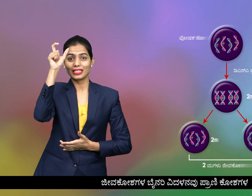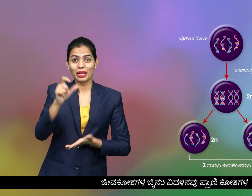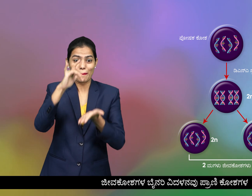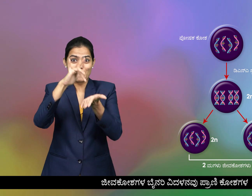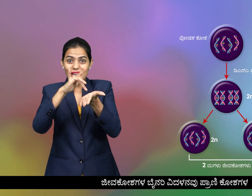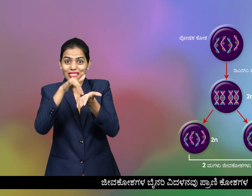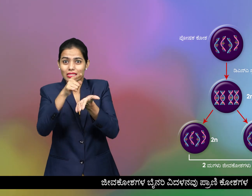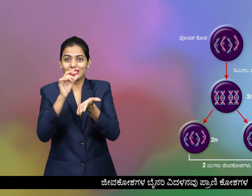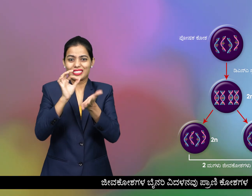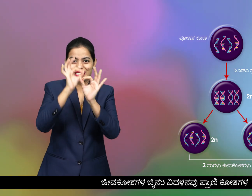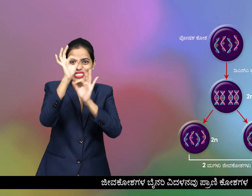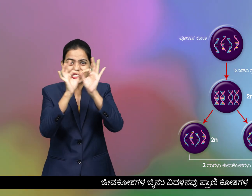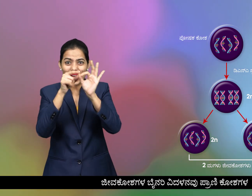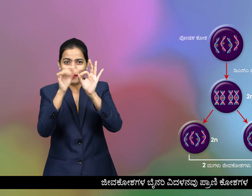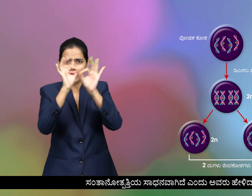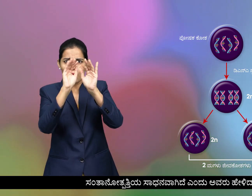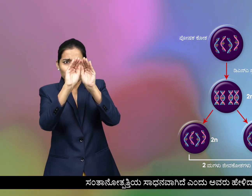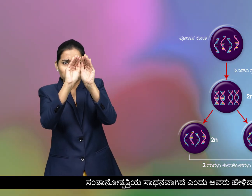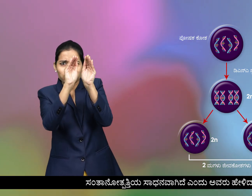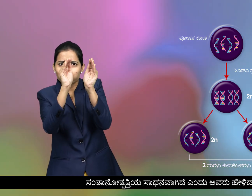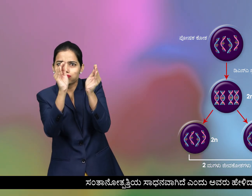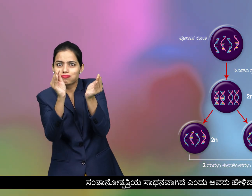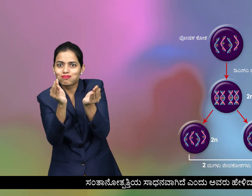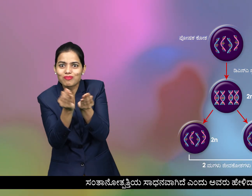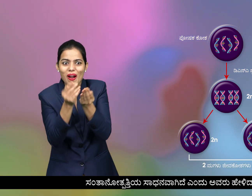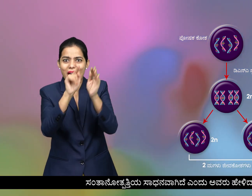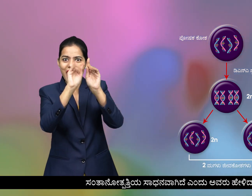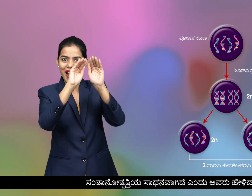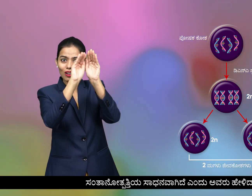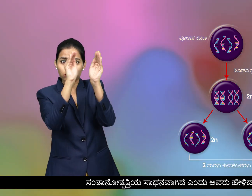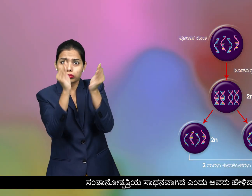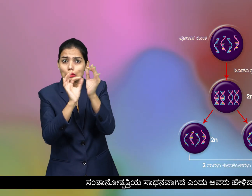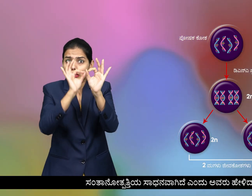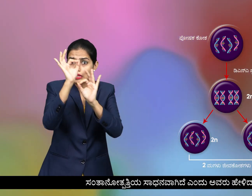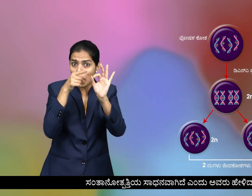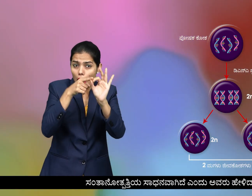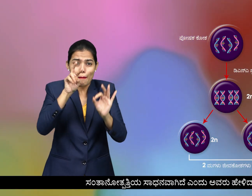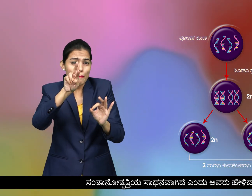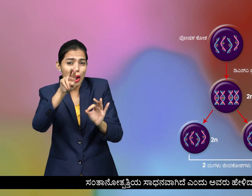ಜೀವಕೋಶಗಳ ಬೈನರಿ ವಿದಳನವು ಪ್ರಾಣಿ ಕೋಶಗಳ ಸಂತಾನೋತ್ಪತ್ತಿಯ ಸಾಧನವಾಗಿದೆ ಎಂದು ಅವರು ಹೇಳಿದರು.